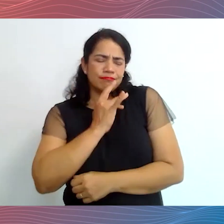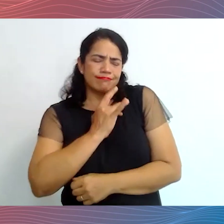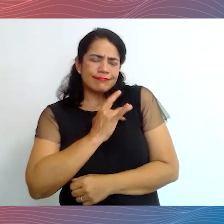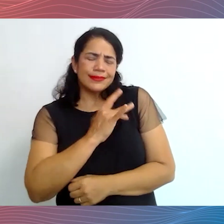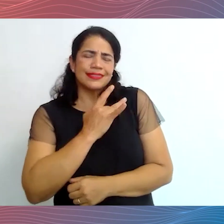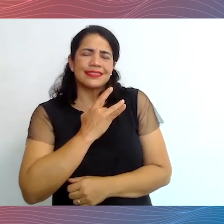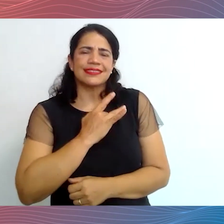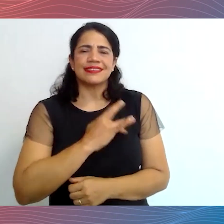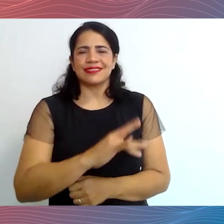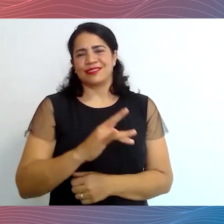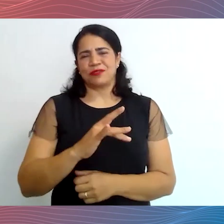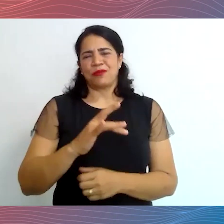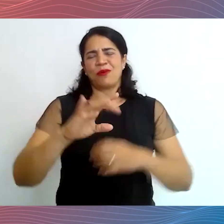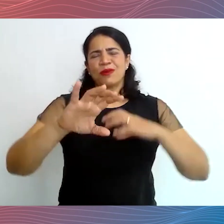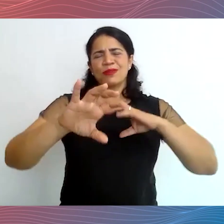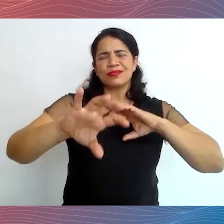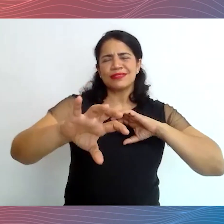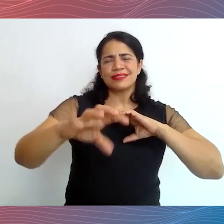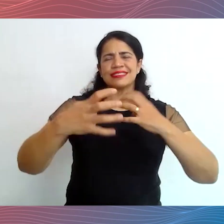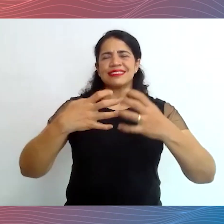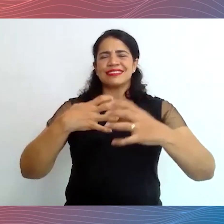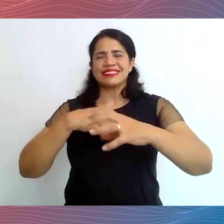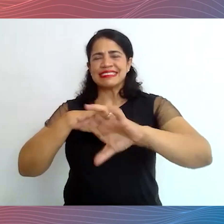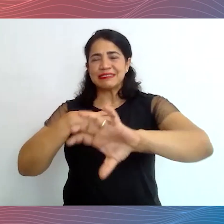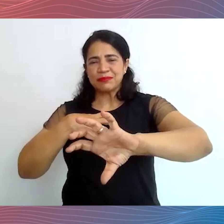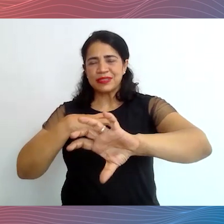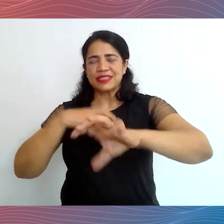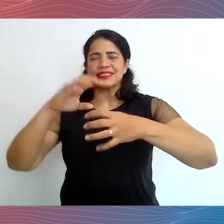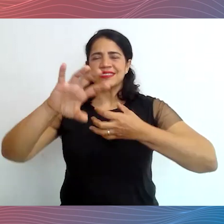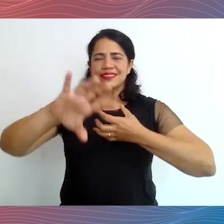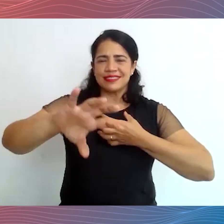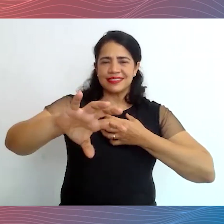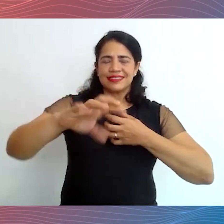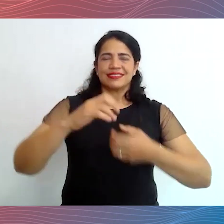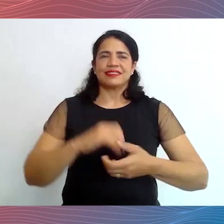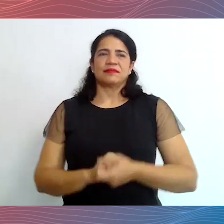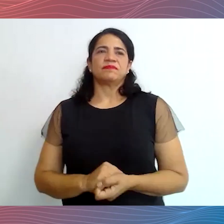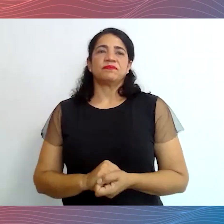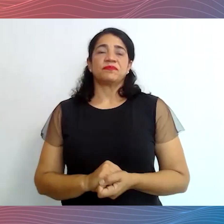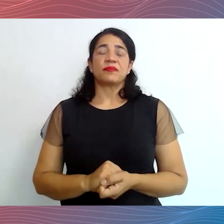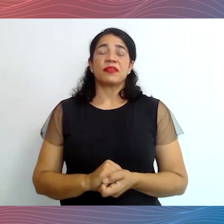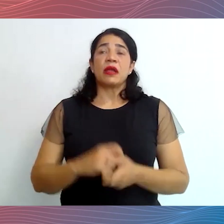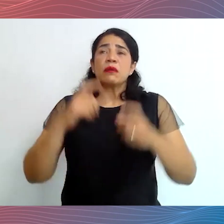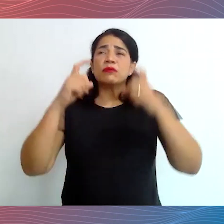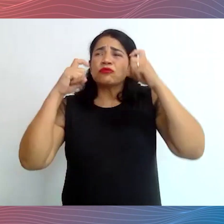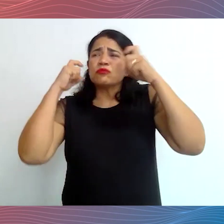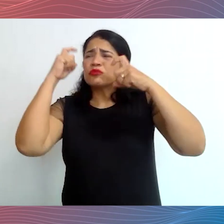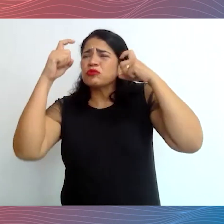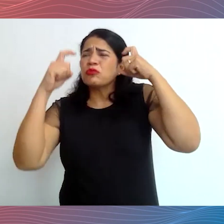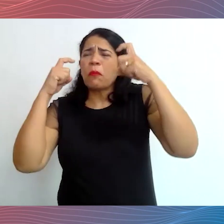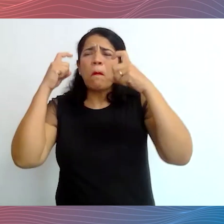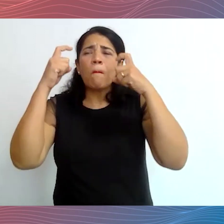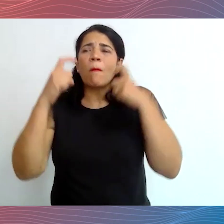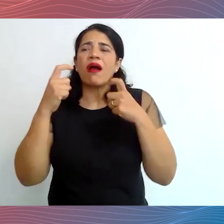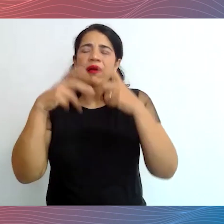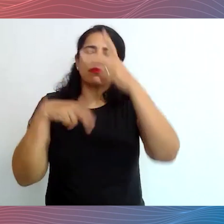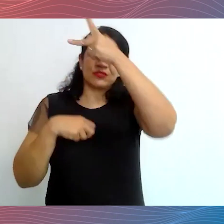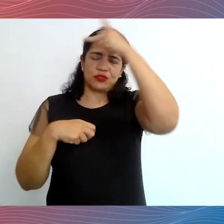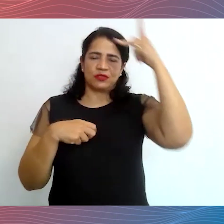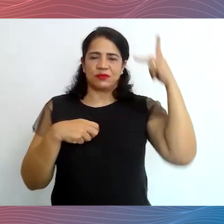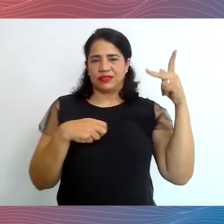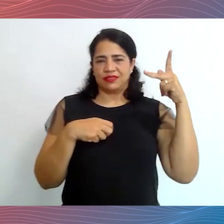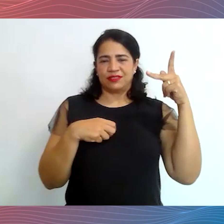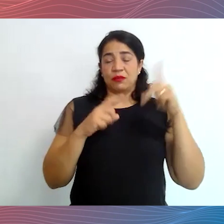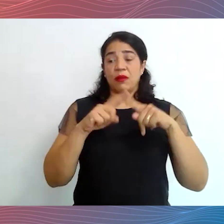um sabe, né? No passado qualquer deslize do outro era um motivo da gente criticar, mas hoje a gente